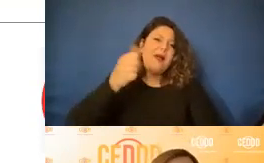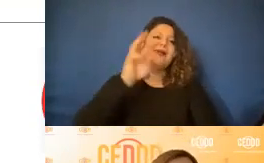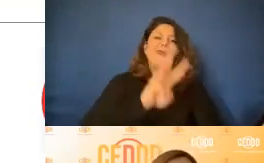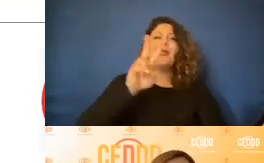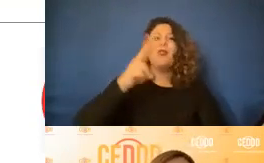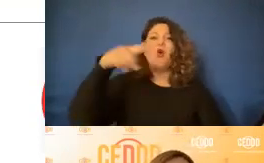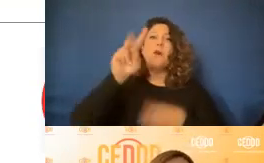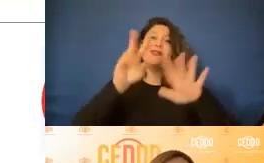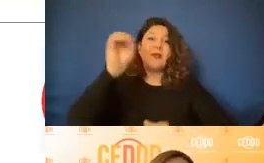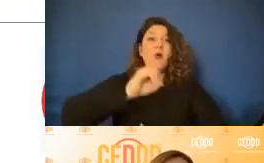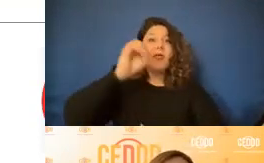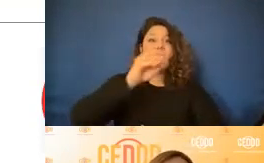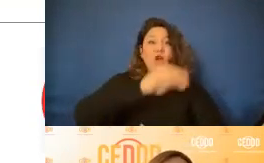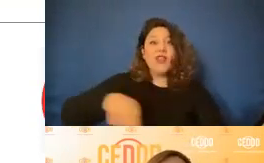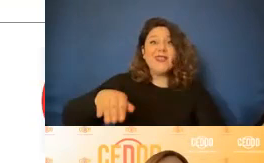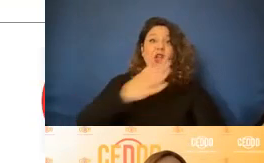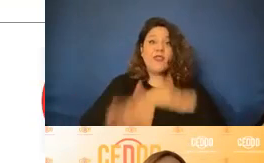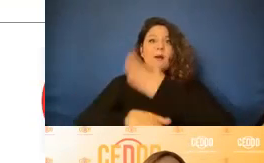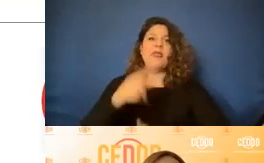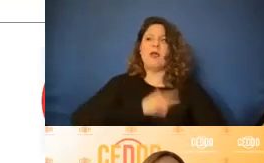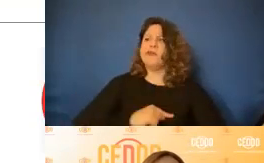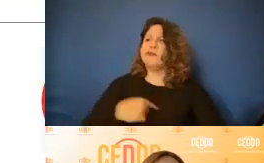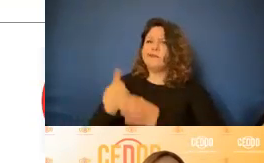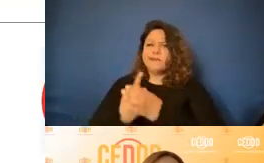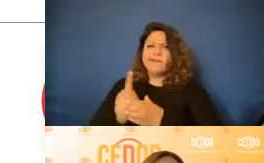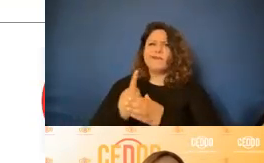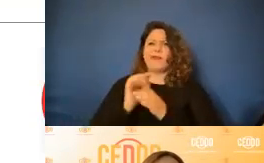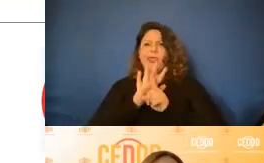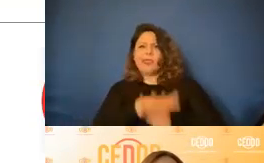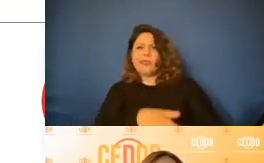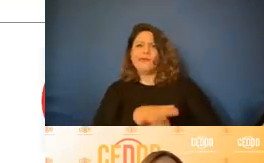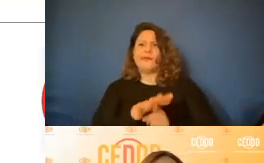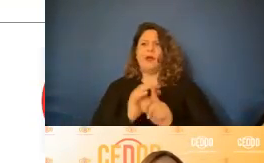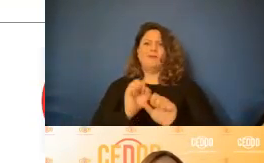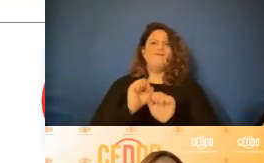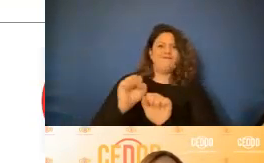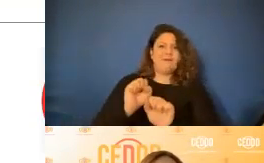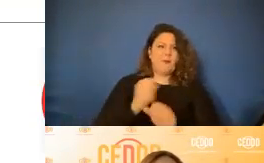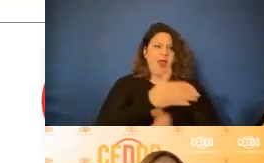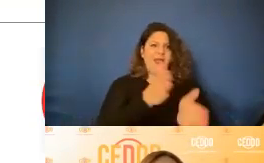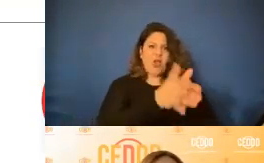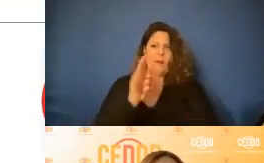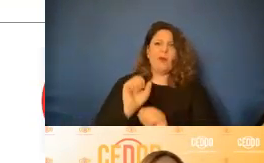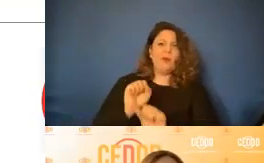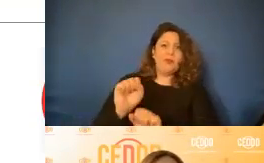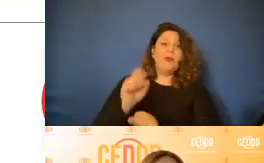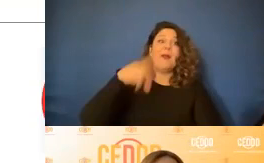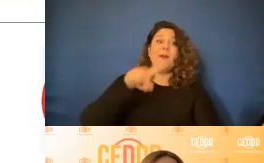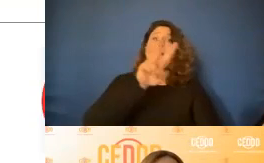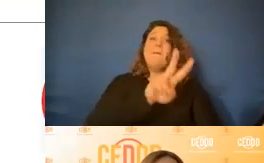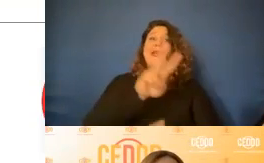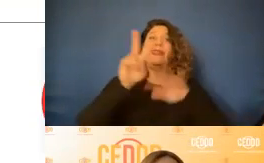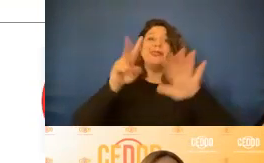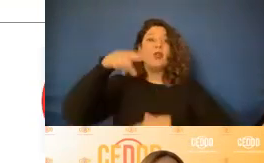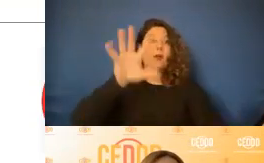discapacidad, se siente aislado, rechazado o excluido por el resto de sus compañeros. Y también el